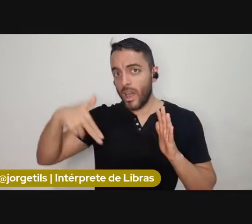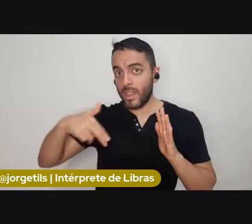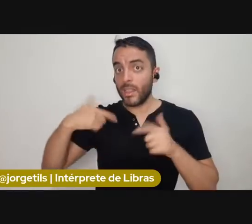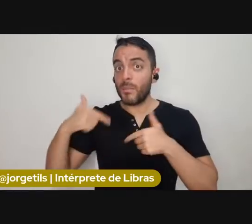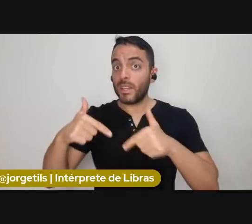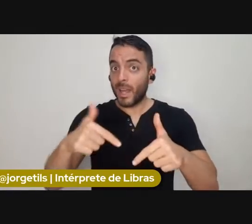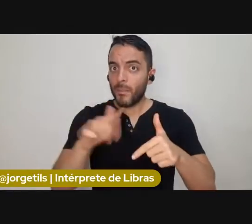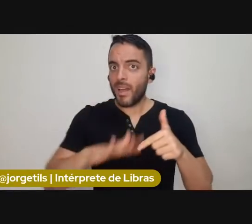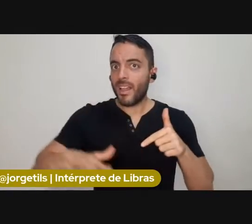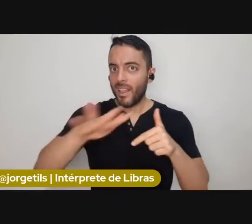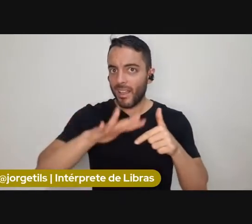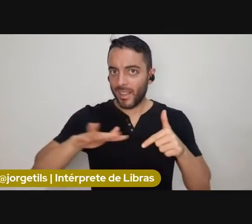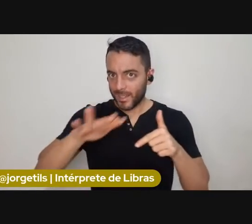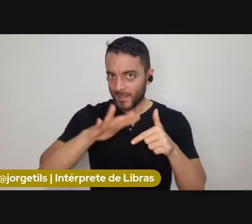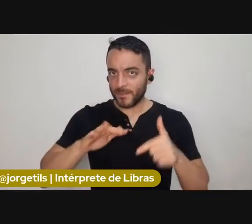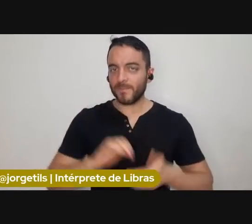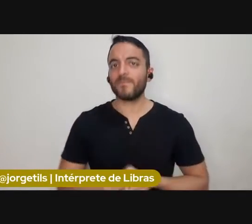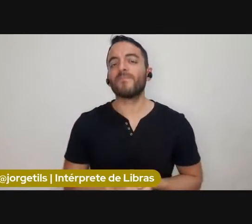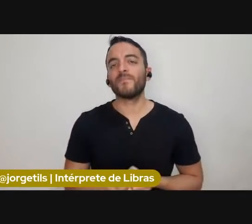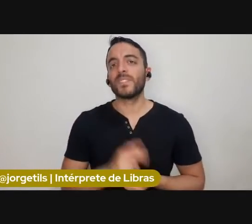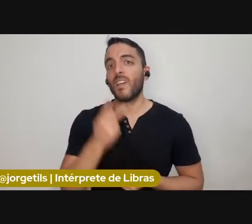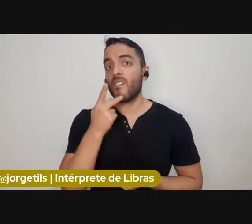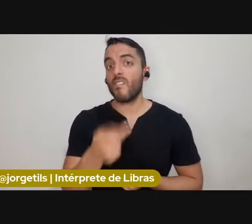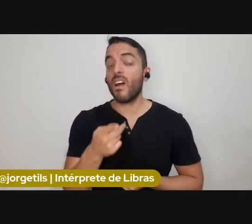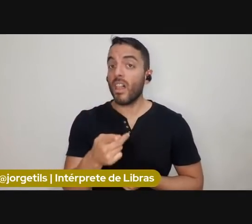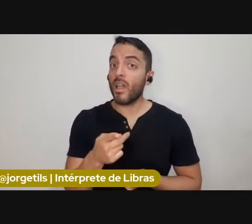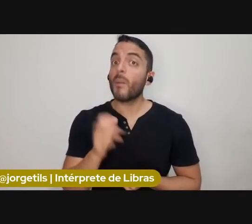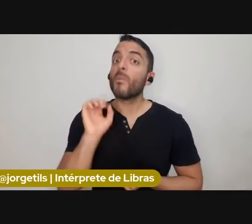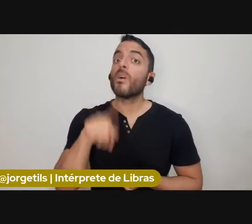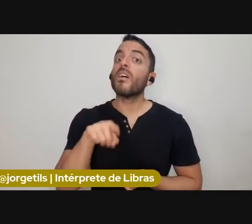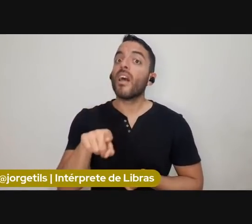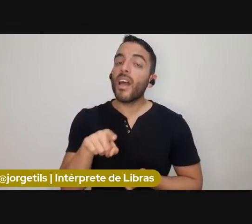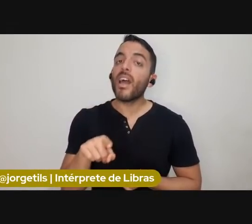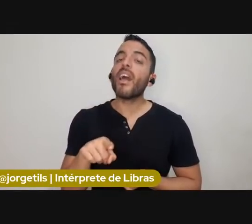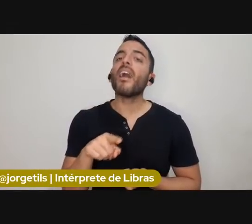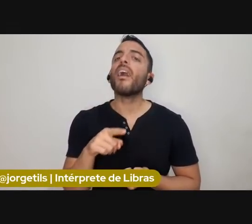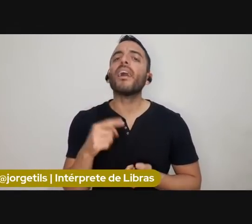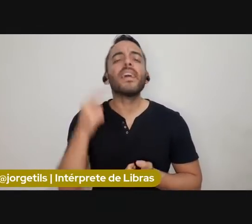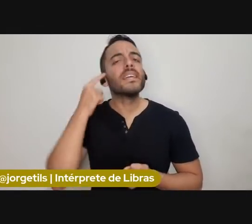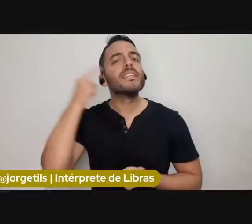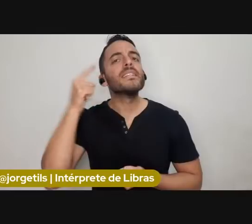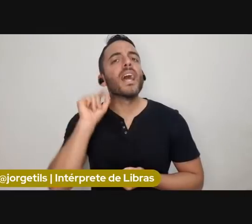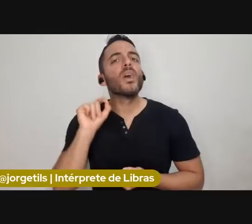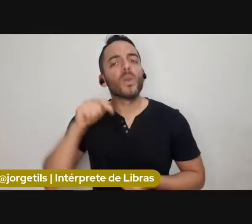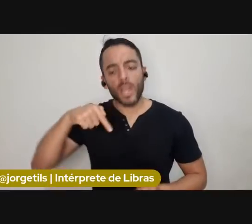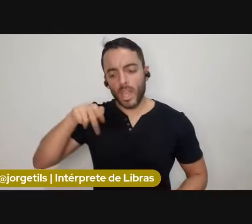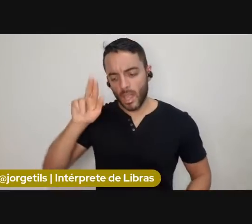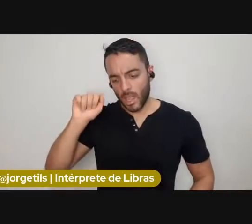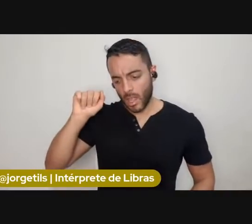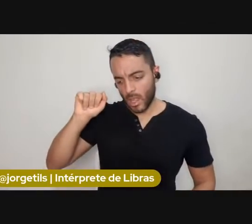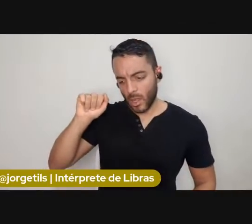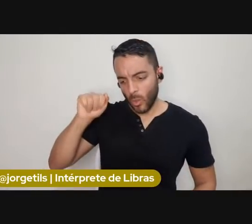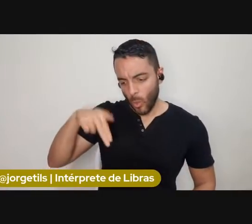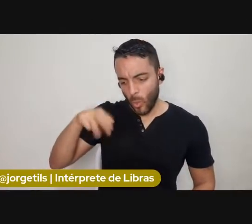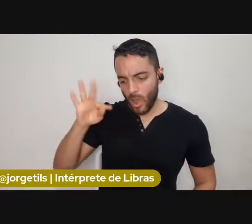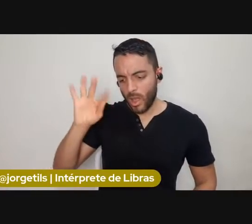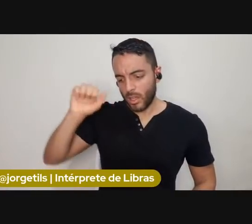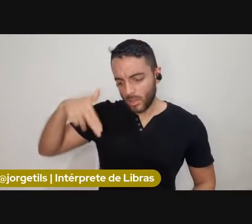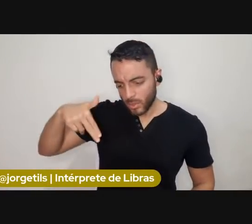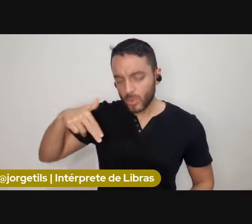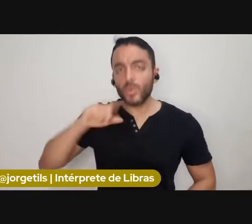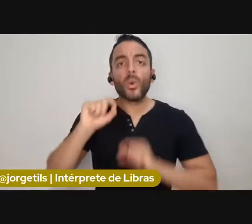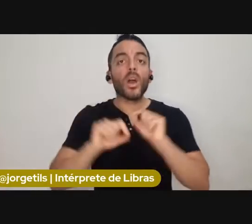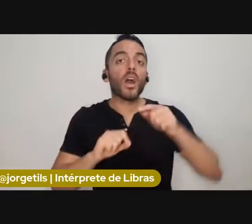nós falamos de modelo atômico e precisamos lançar a ideia do que é um quantum e do que são os quanta. E ali tem uma frase que eu acho